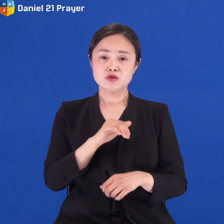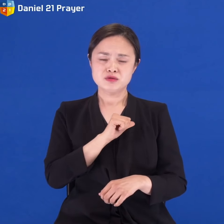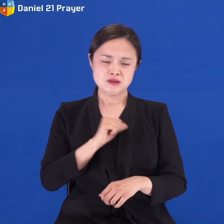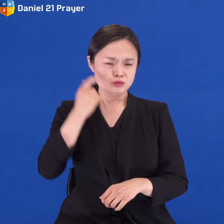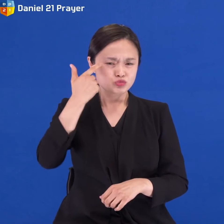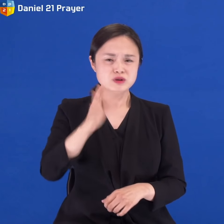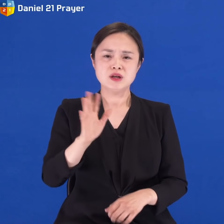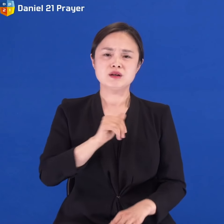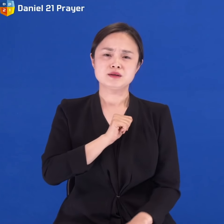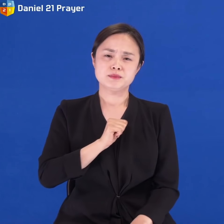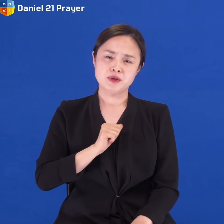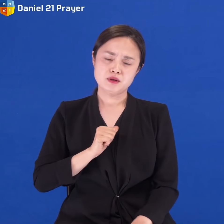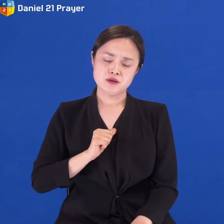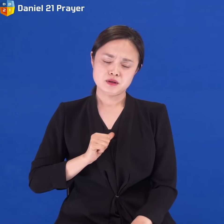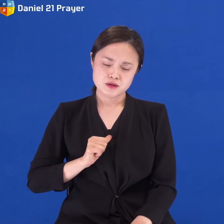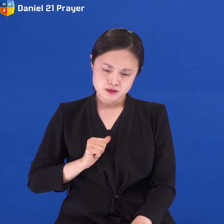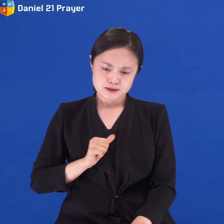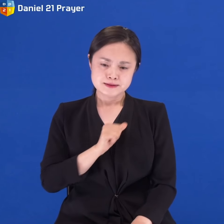남녀공학 중학교를 다니면서